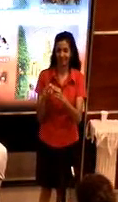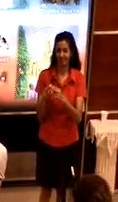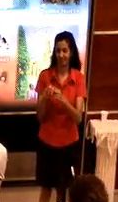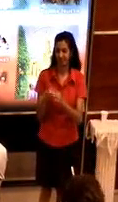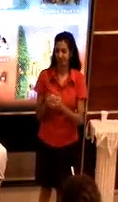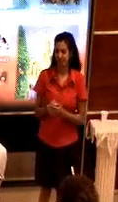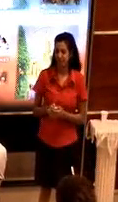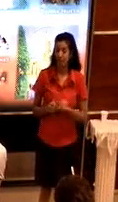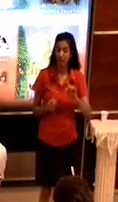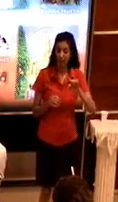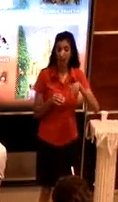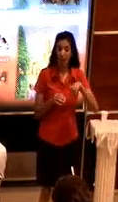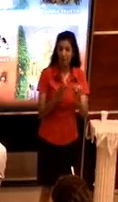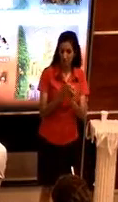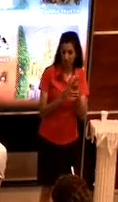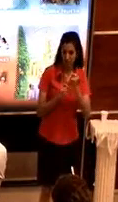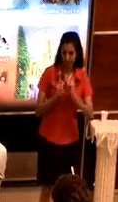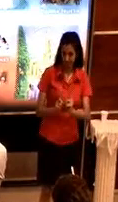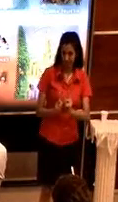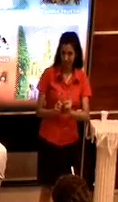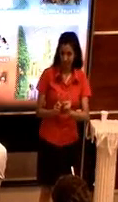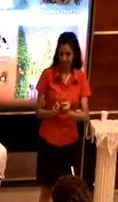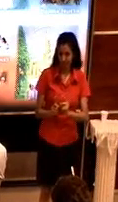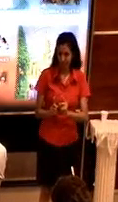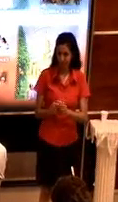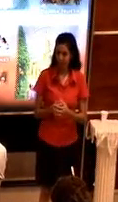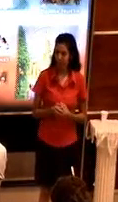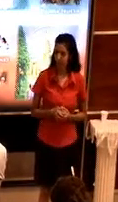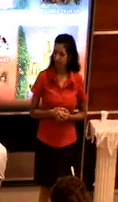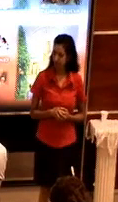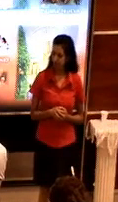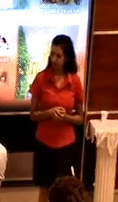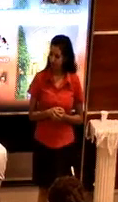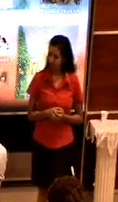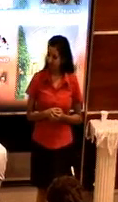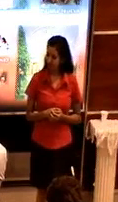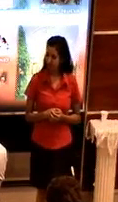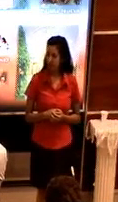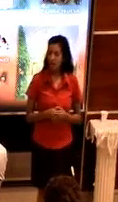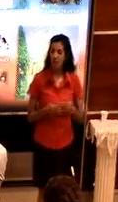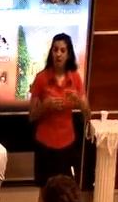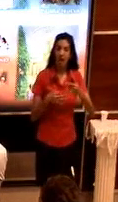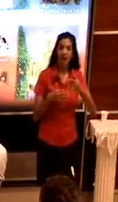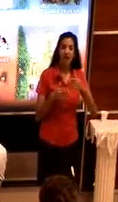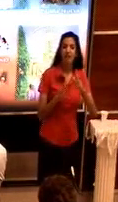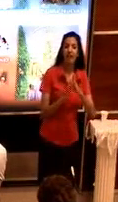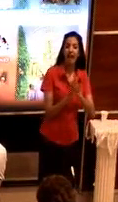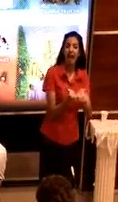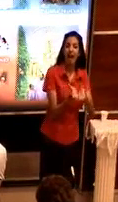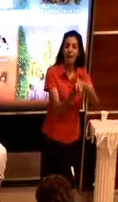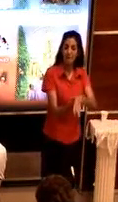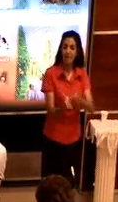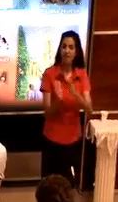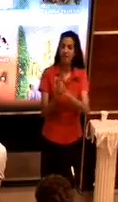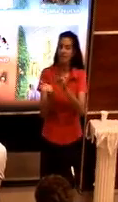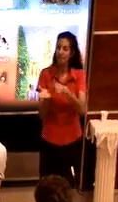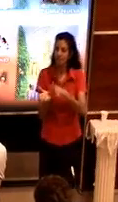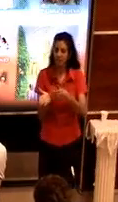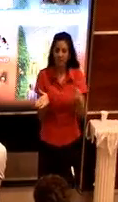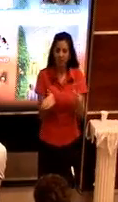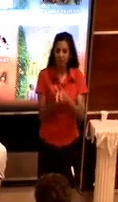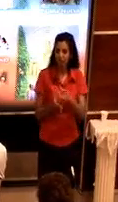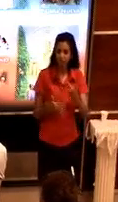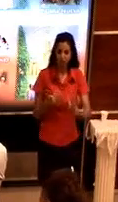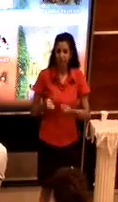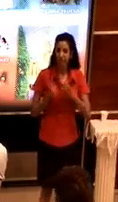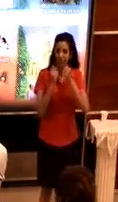va a ser en la mañana. Y también estará la entrega de los materiales, la Biblia, la carpeta, aquellos que cumplieron con el